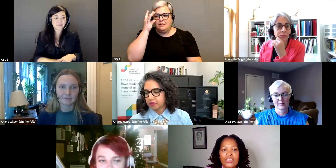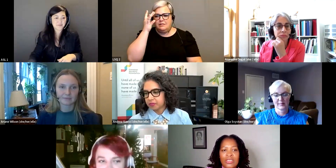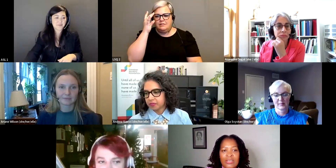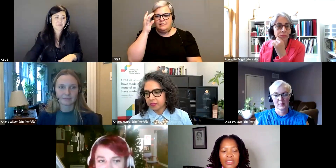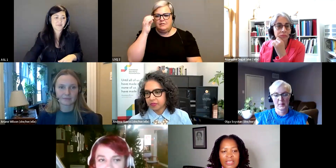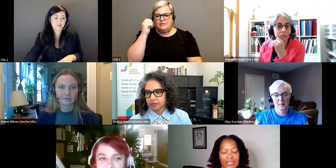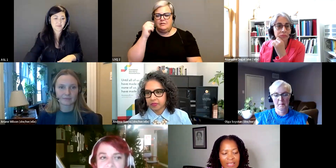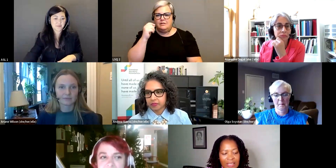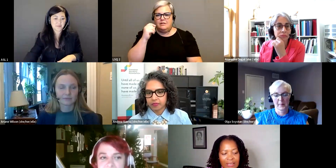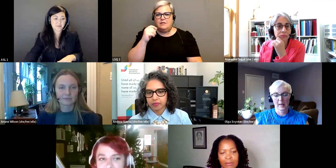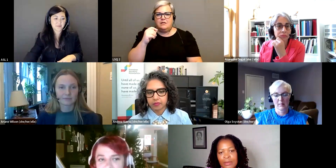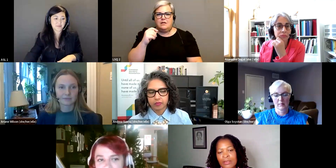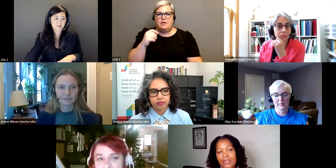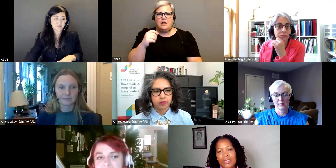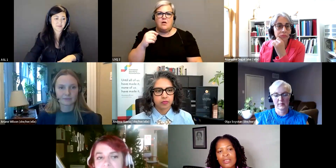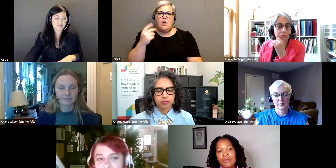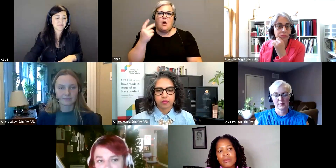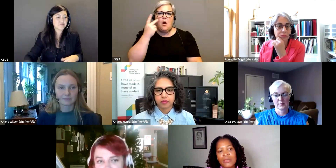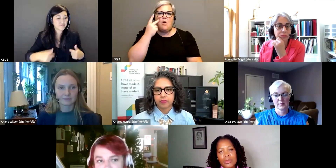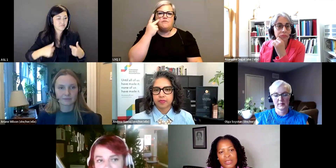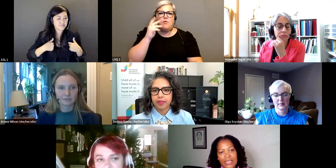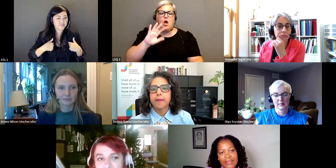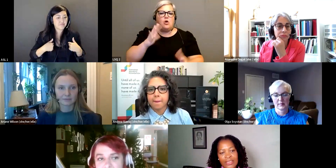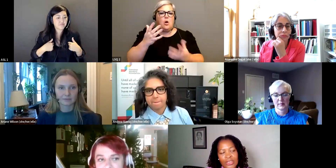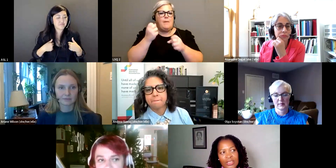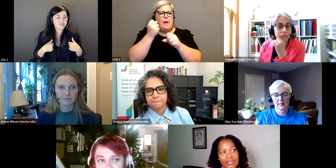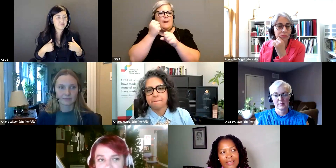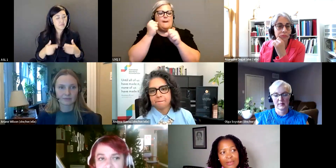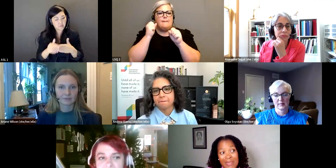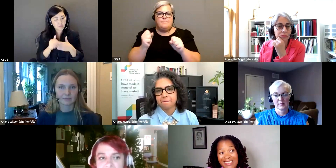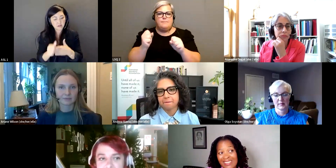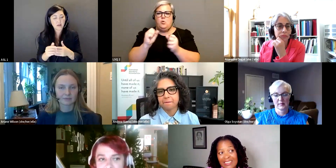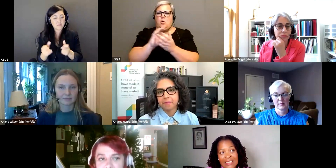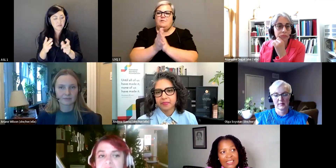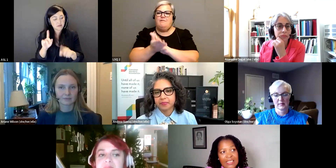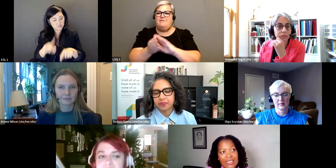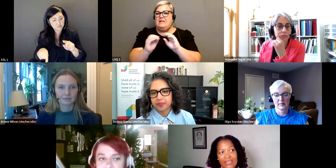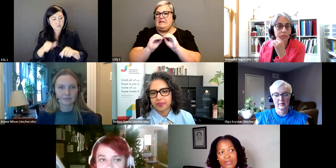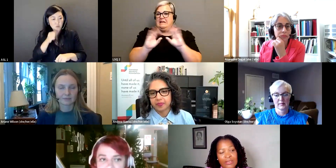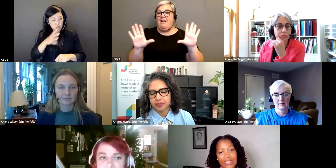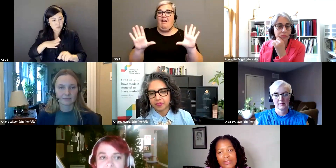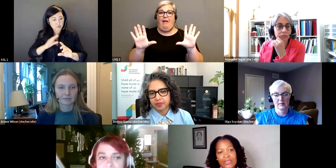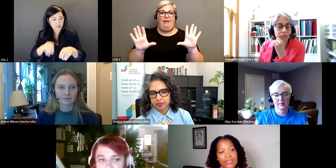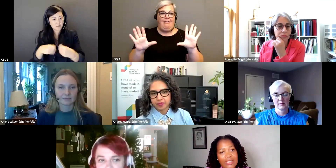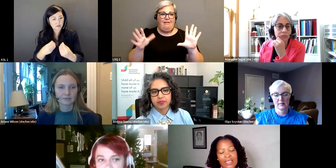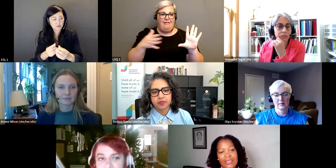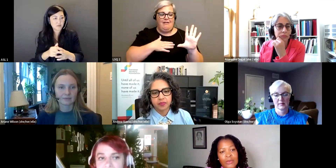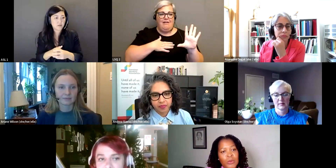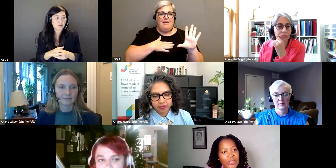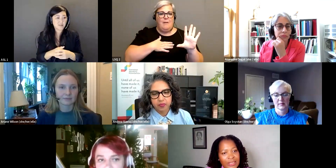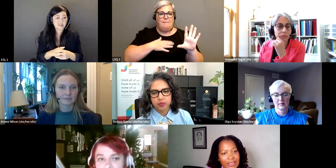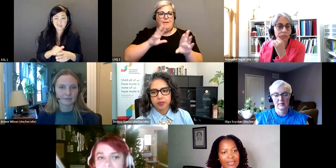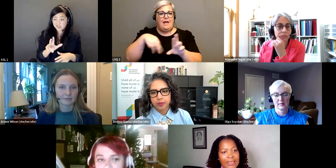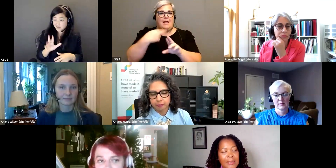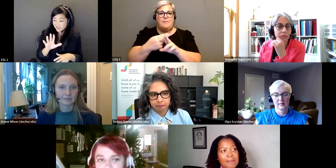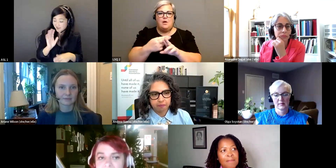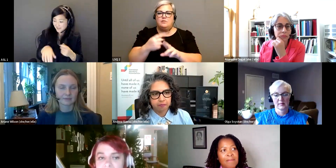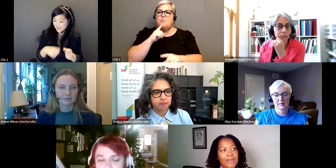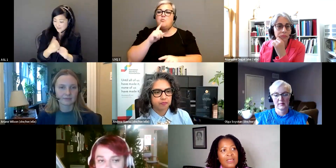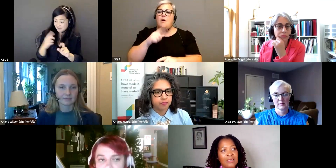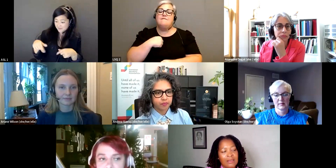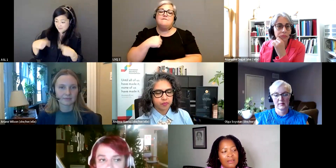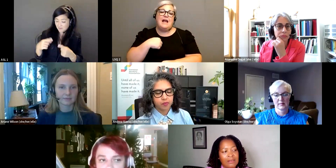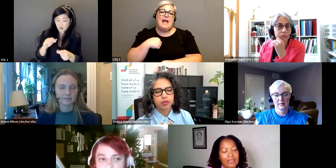Je vais voir comment je peux cristalliser ma réponse. J'ai eu le privilège de diriger